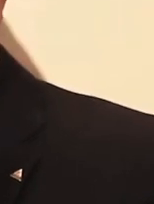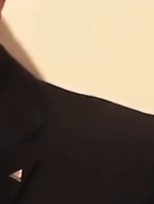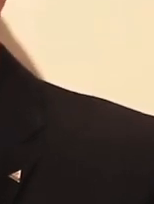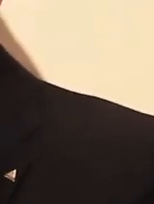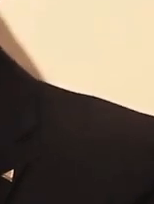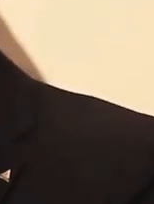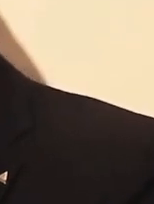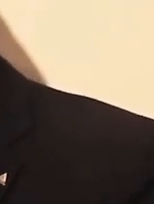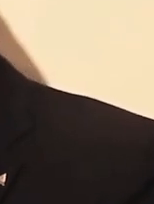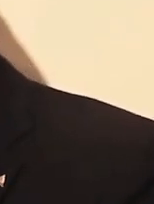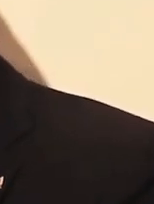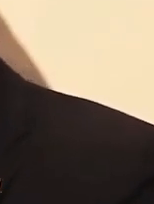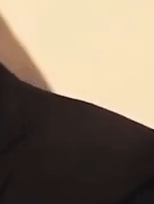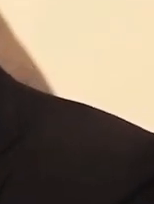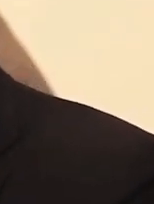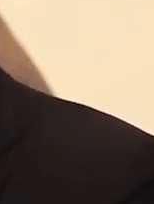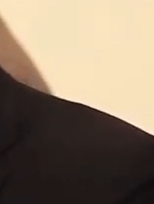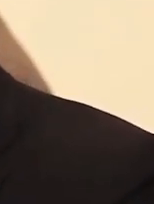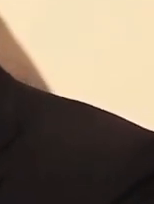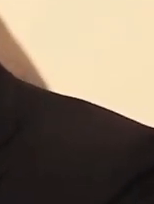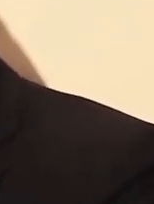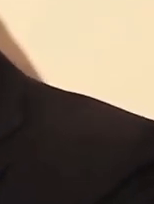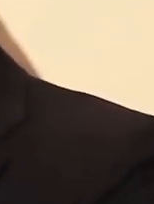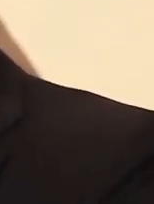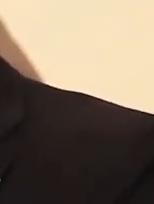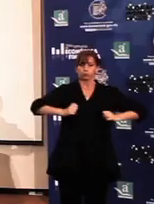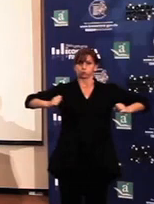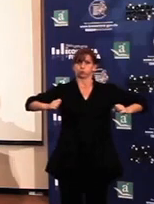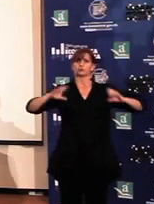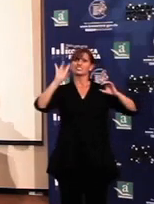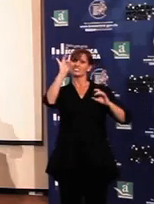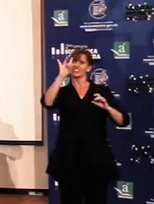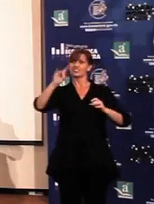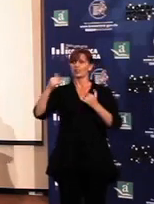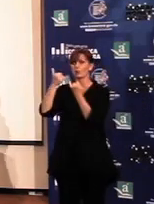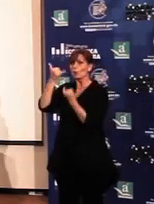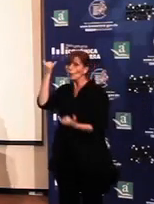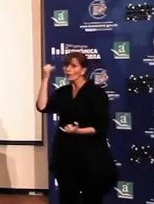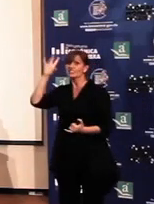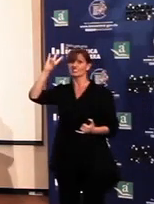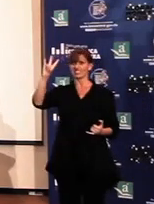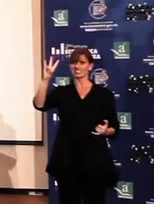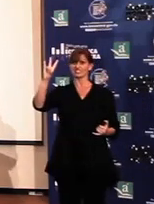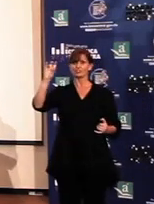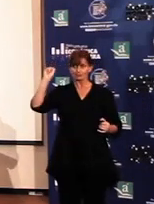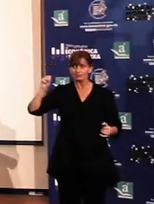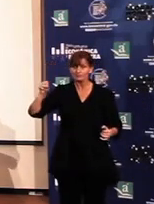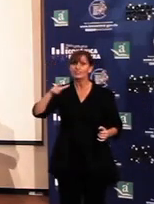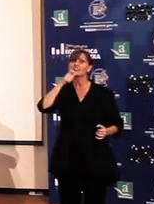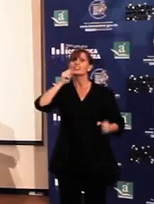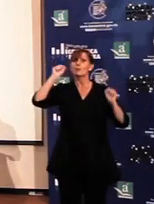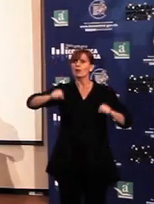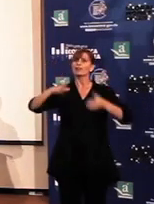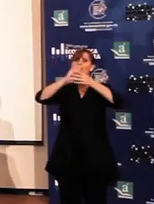la parábola de las siete vacas gordas y de las siete vacas placas? Sí. ¿Quién se atreve a contármela en